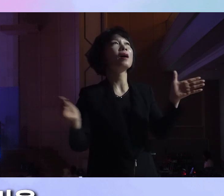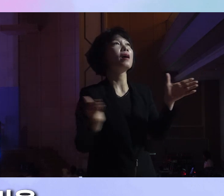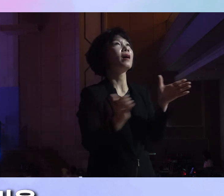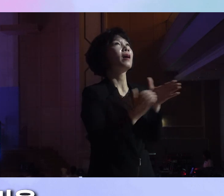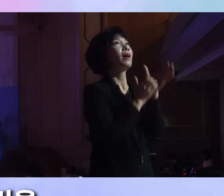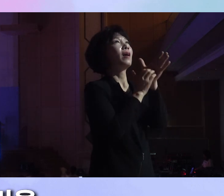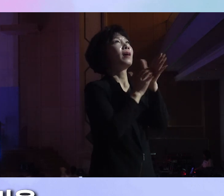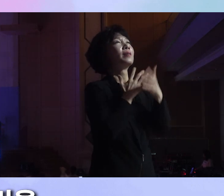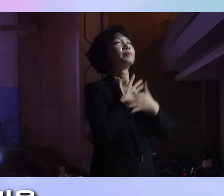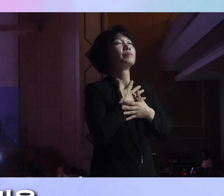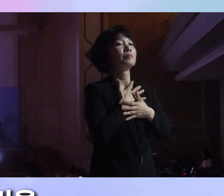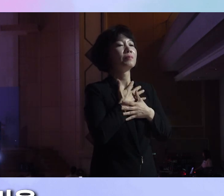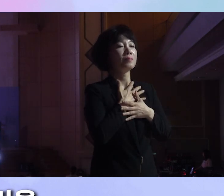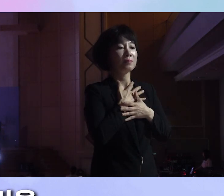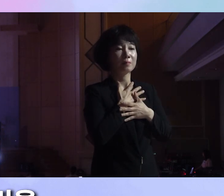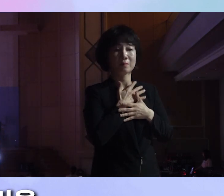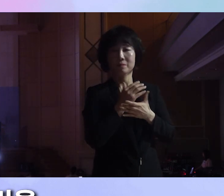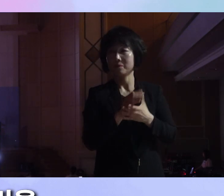얻었네.